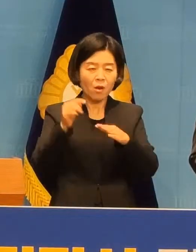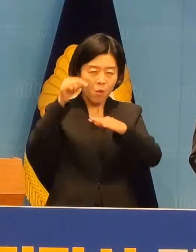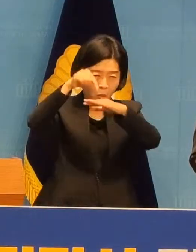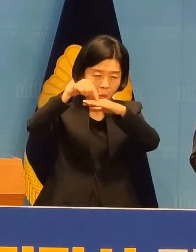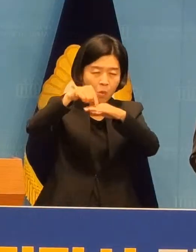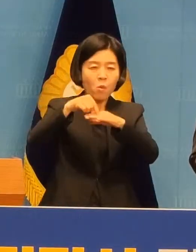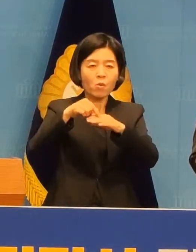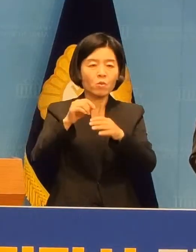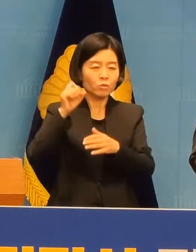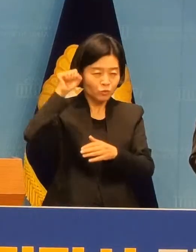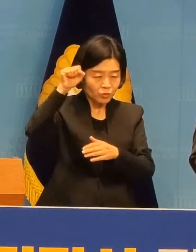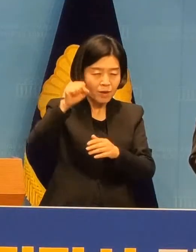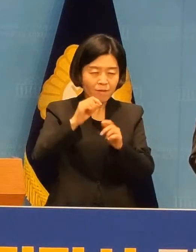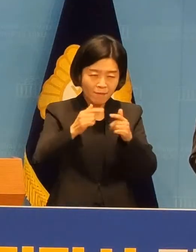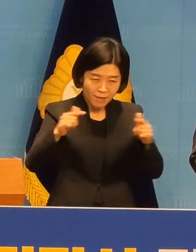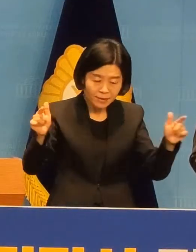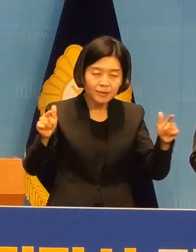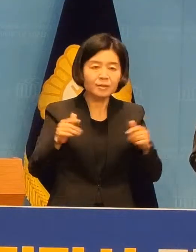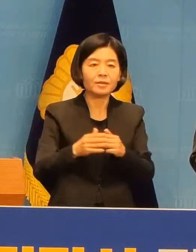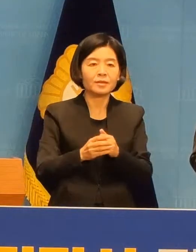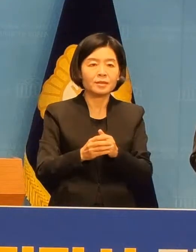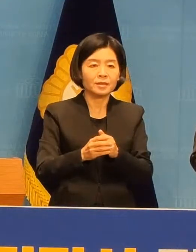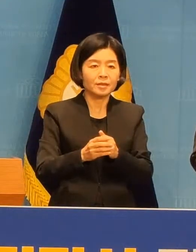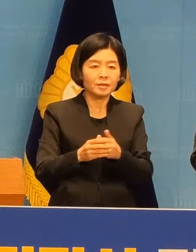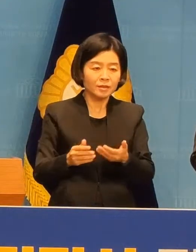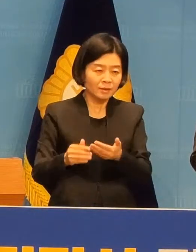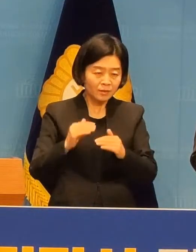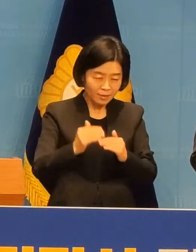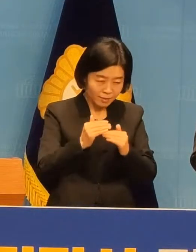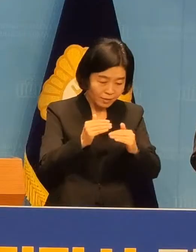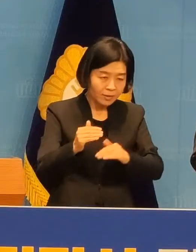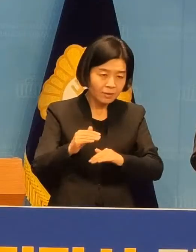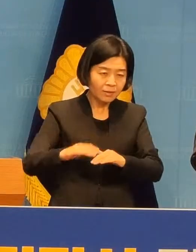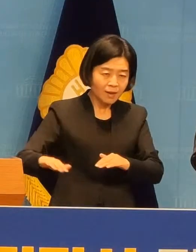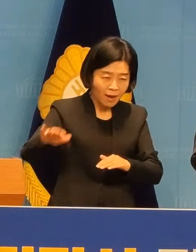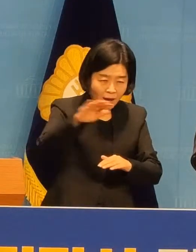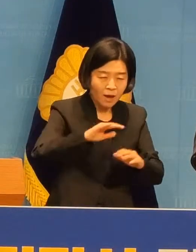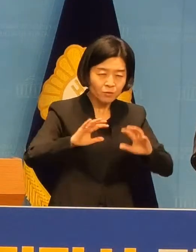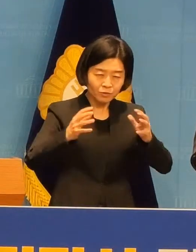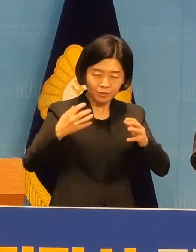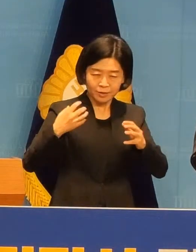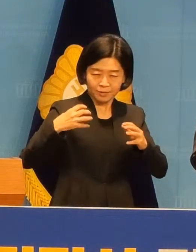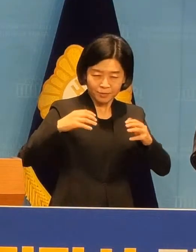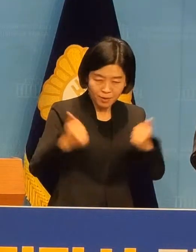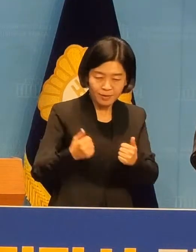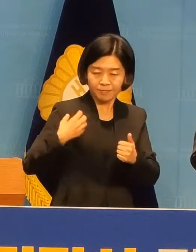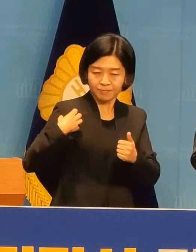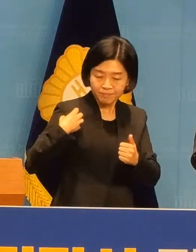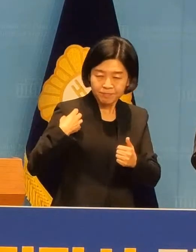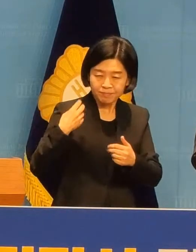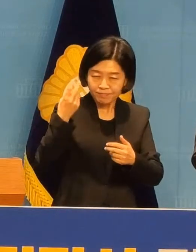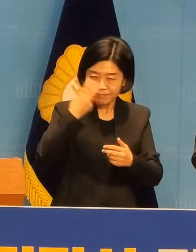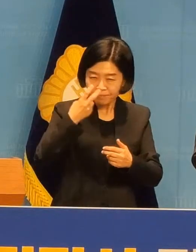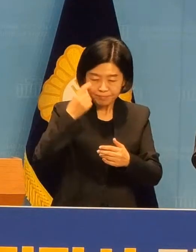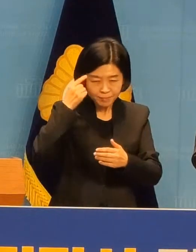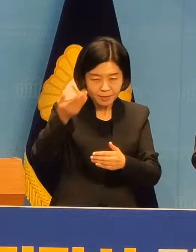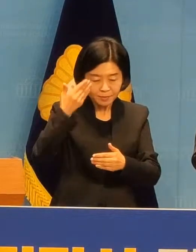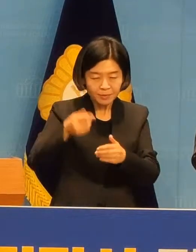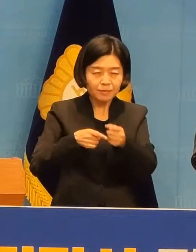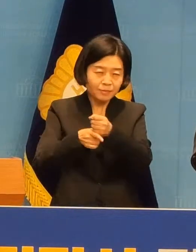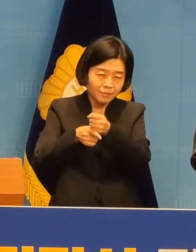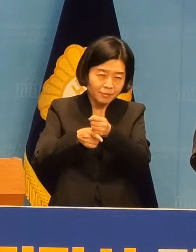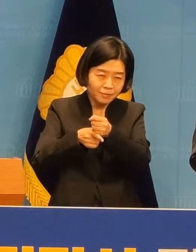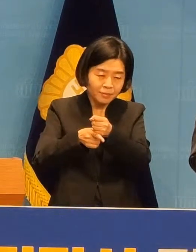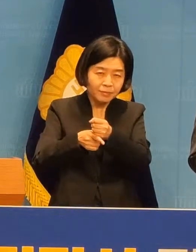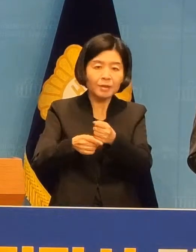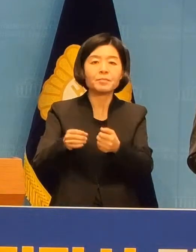을지로위원회는 이 민생과제들을 국감에서 치열하게 지적했고 집권 여당으로서 대안도 제시했습니다. 여기서